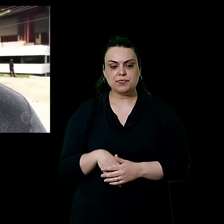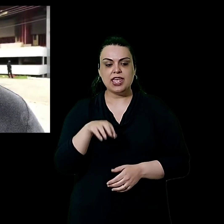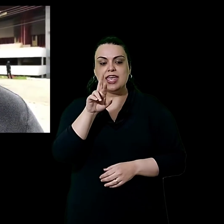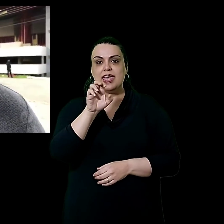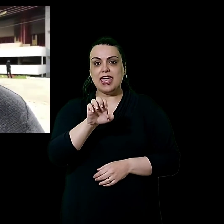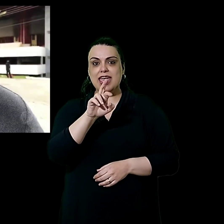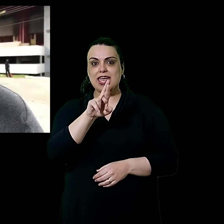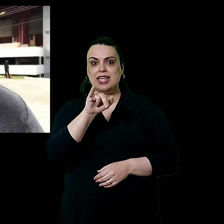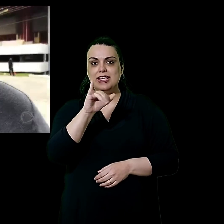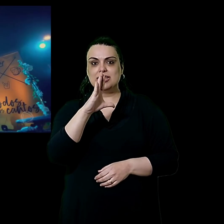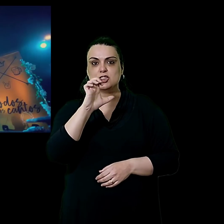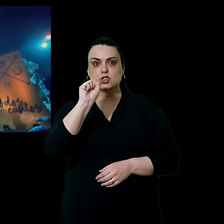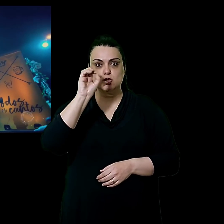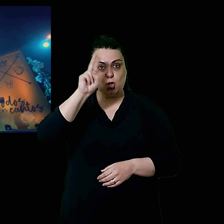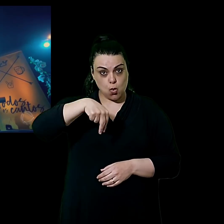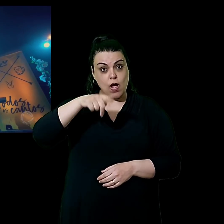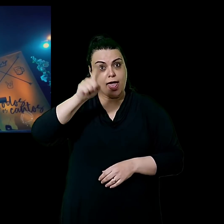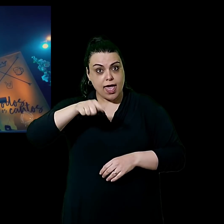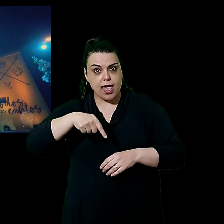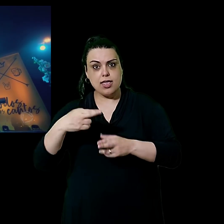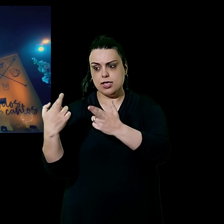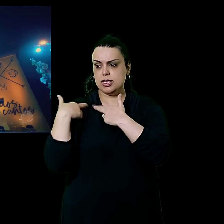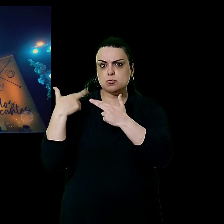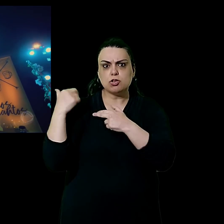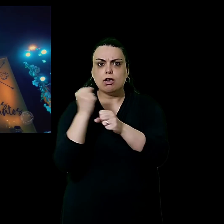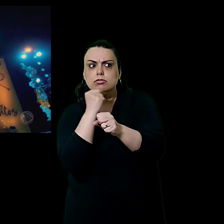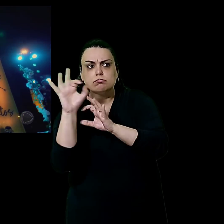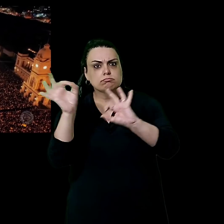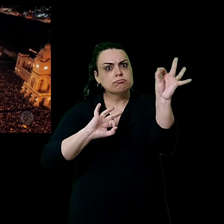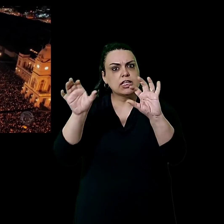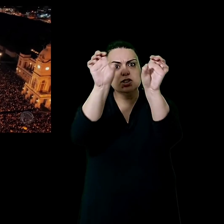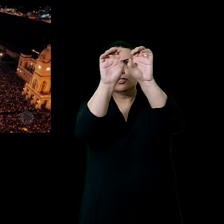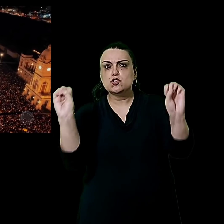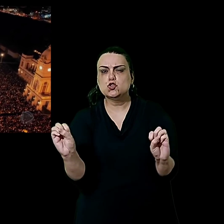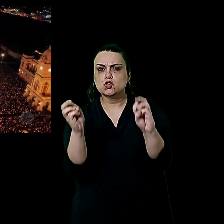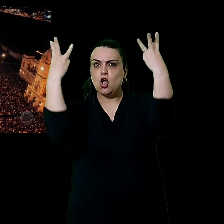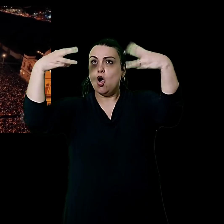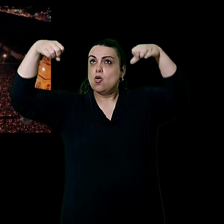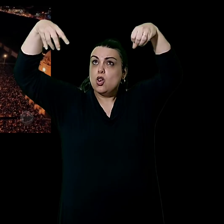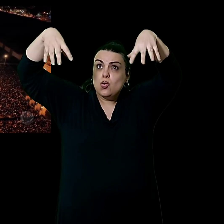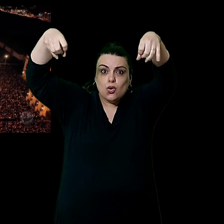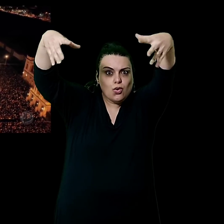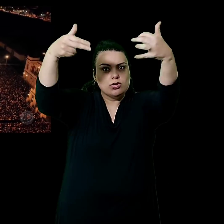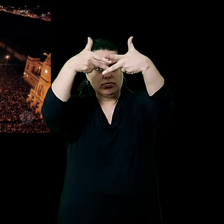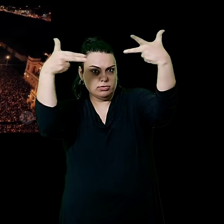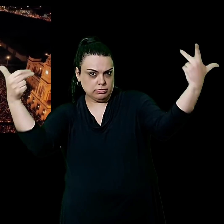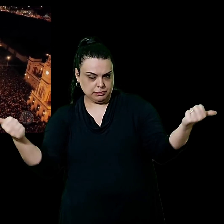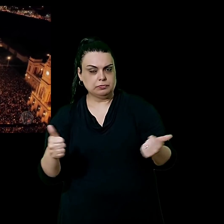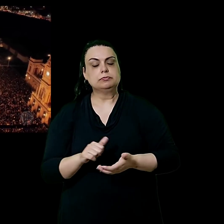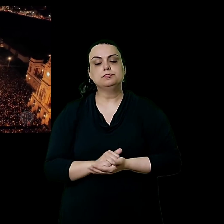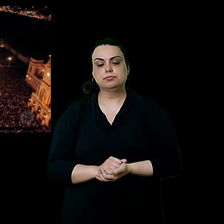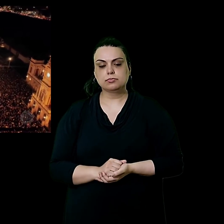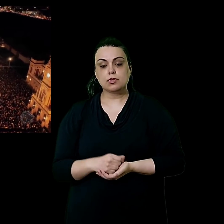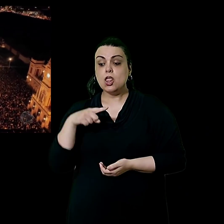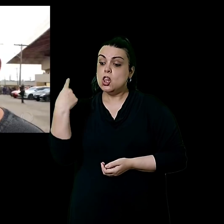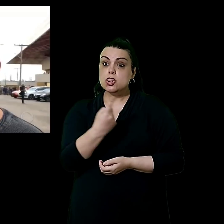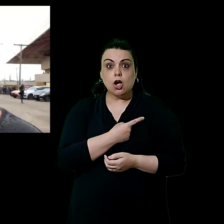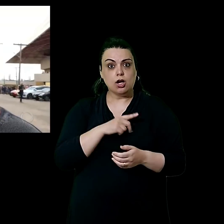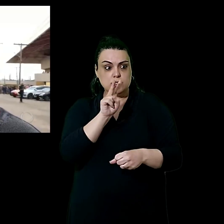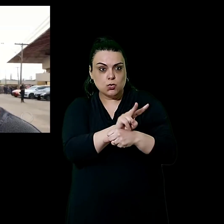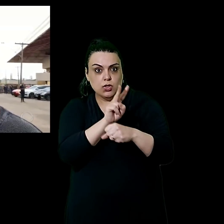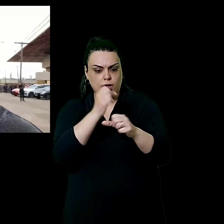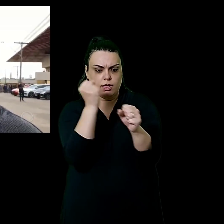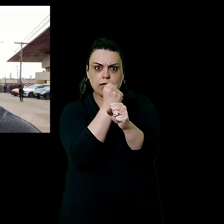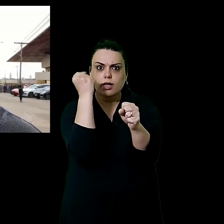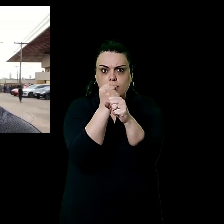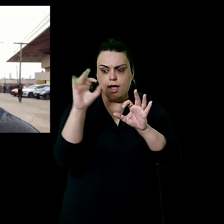é produtor de Marília e cuidava da montagem da estrutura do show que aconteceria naquela noite. A gente estava lá